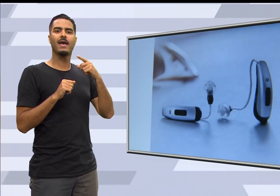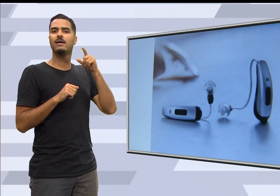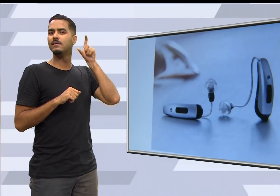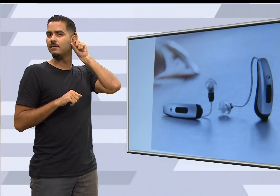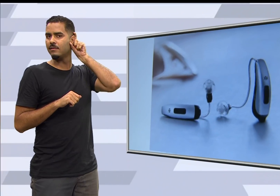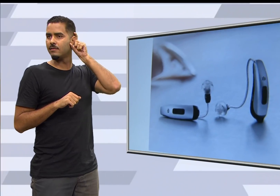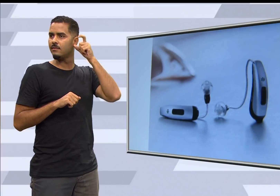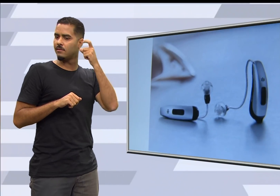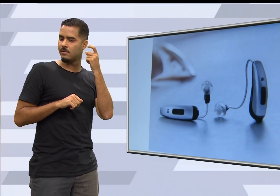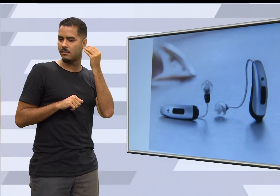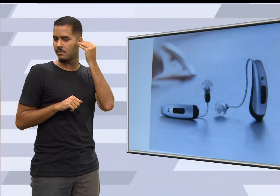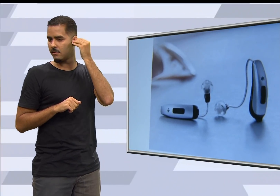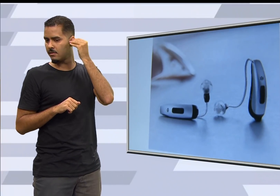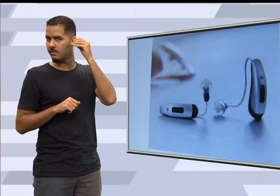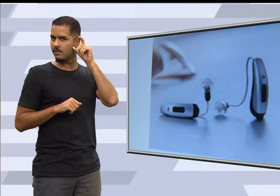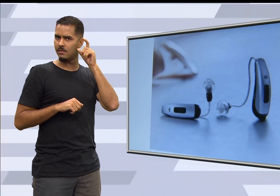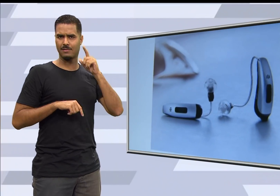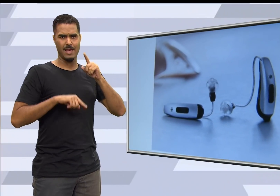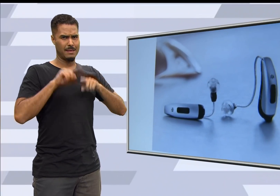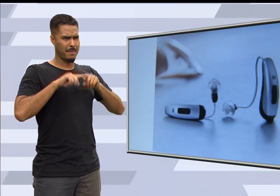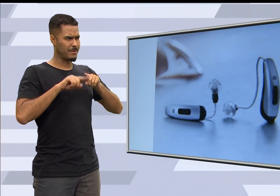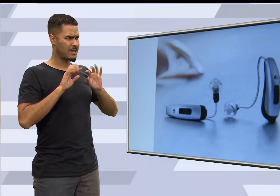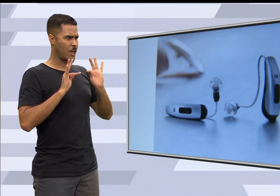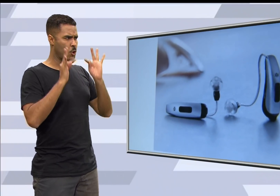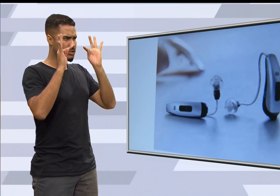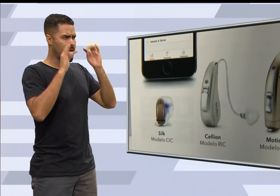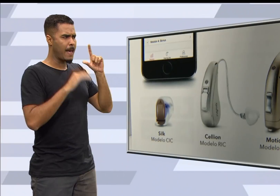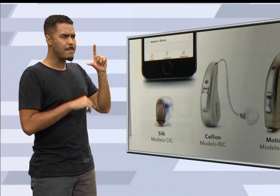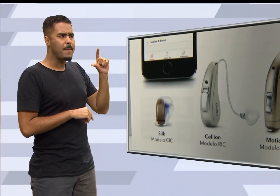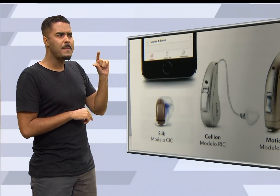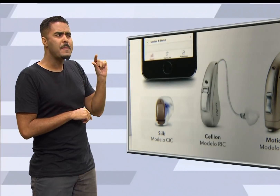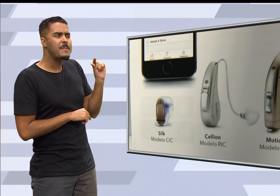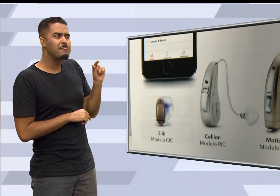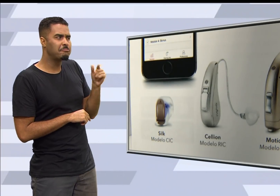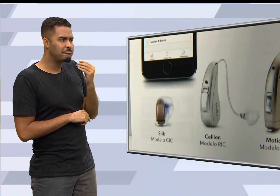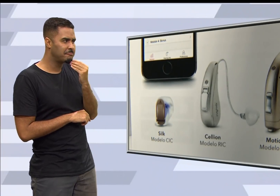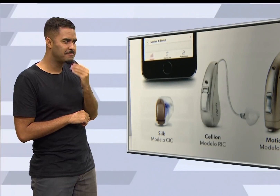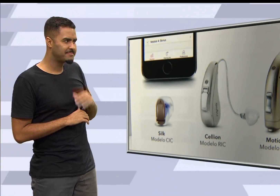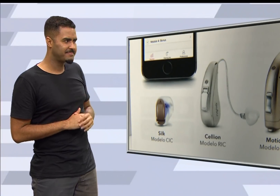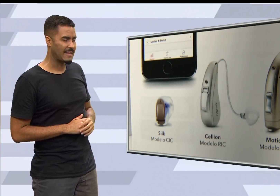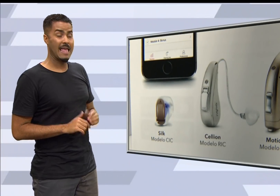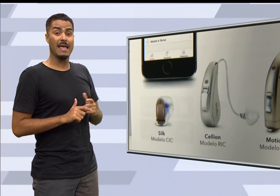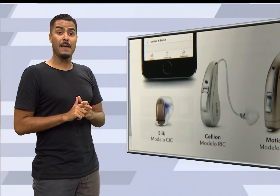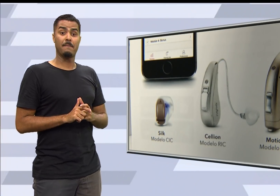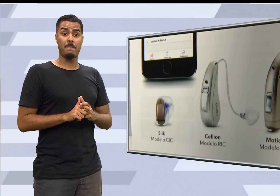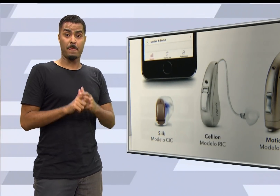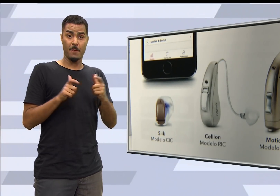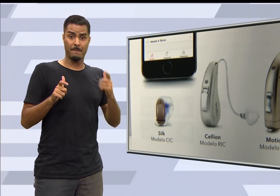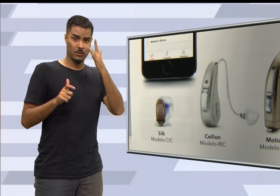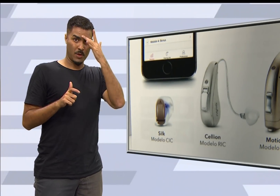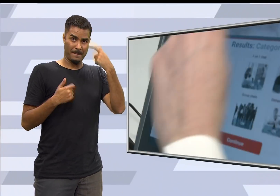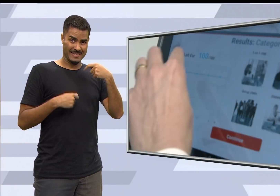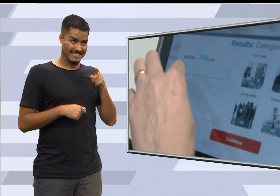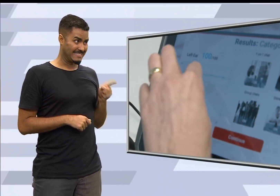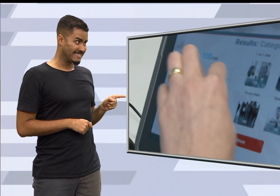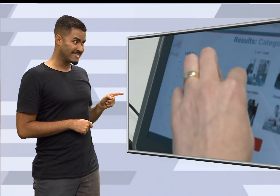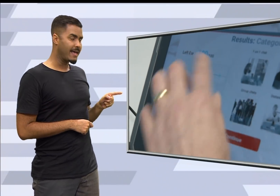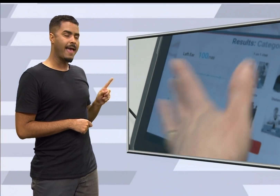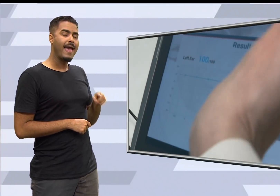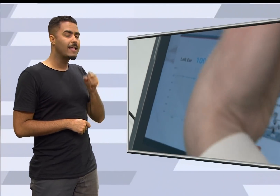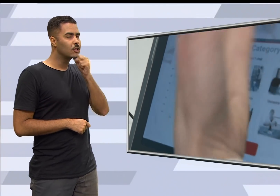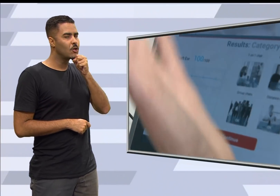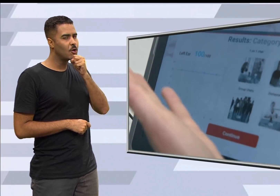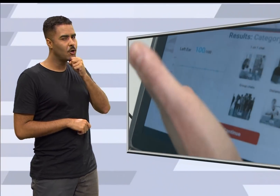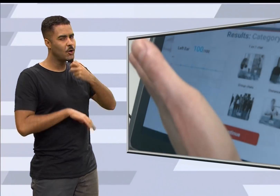Os equipamentos são cada vez menores, discretos. A maioria dos pacientes que precisa deles são